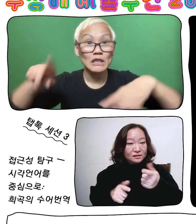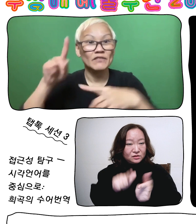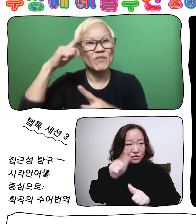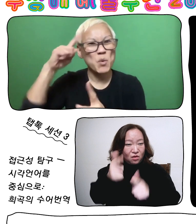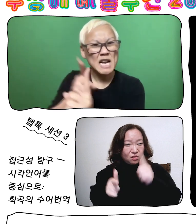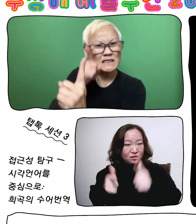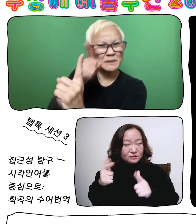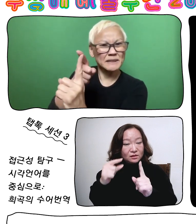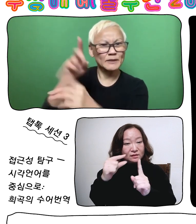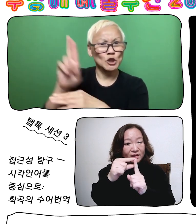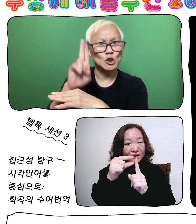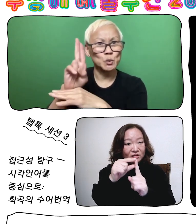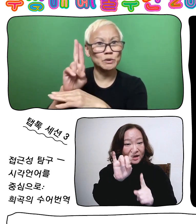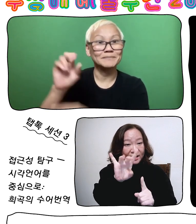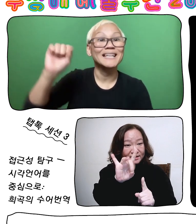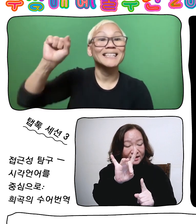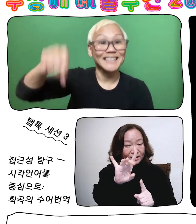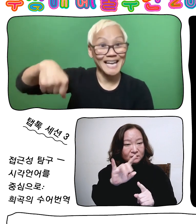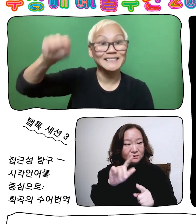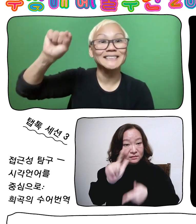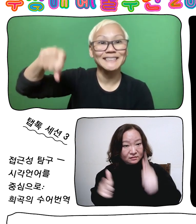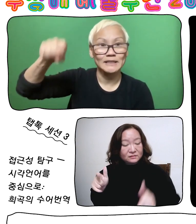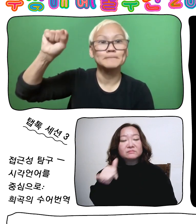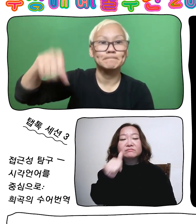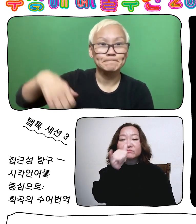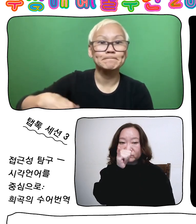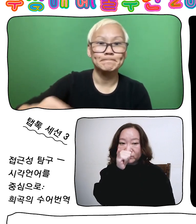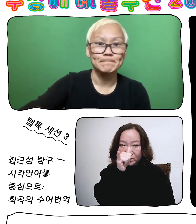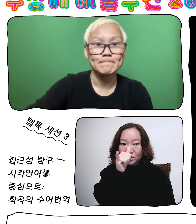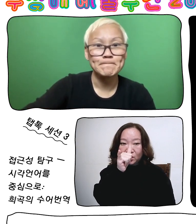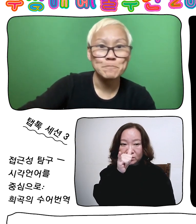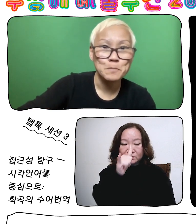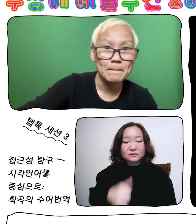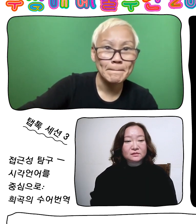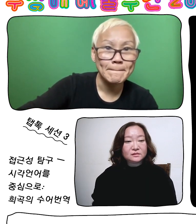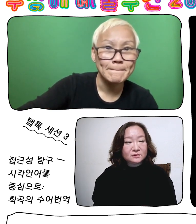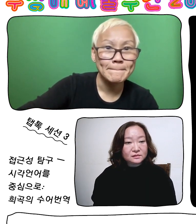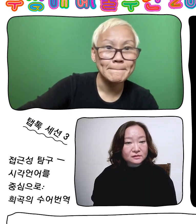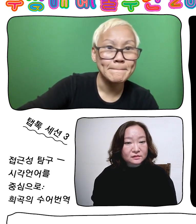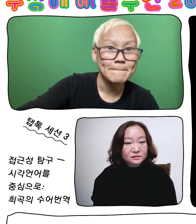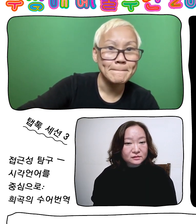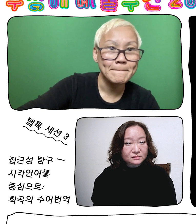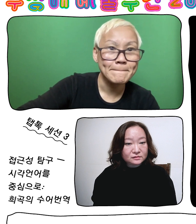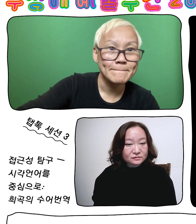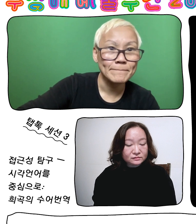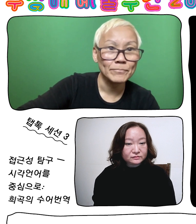ASL에서 독특하게 사용되는 특성과 다양성이 있을까요? 있습니다.